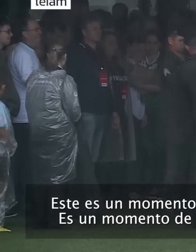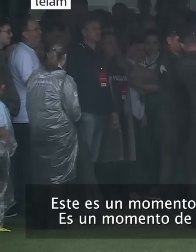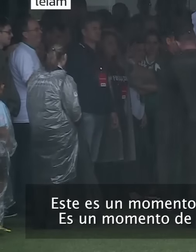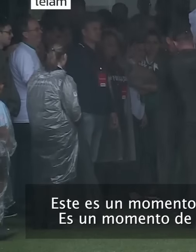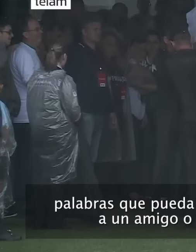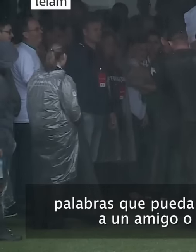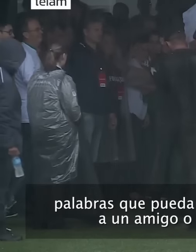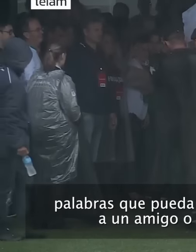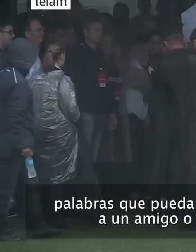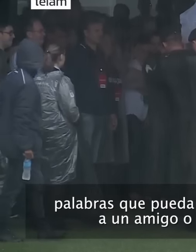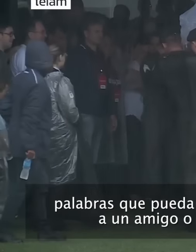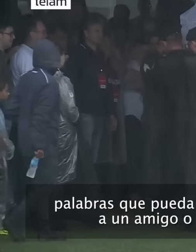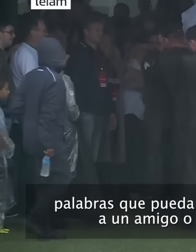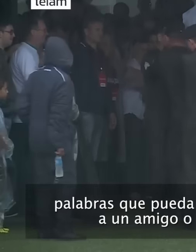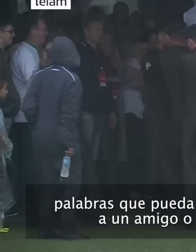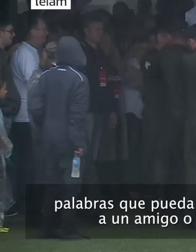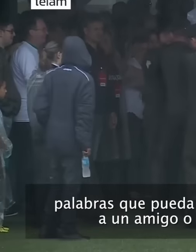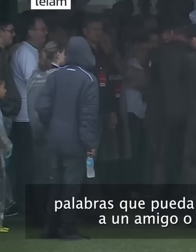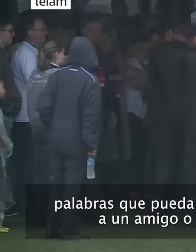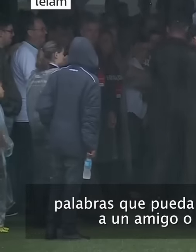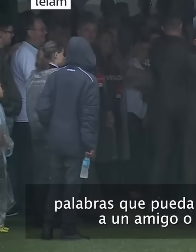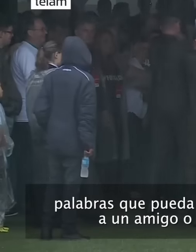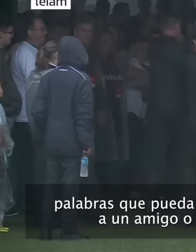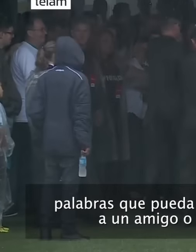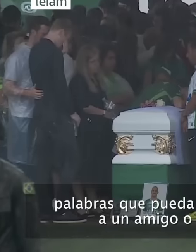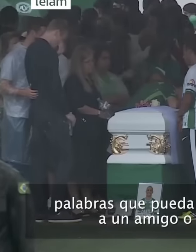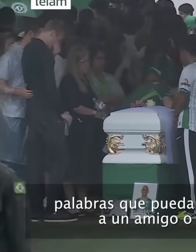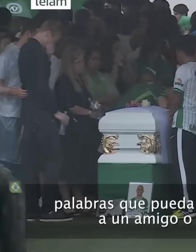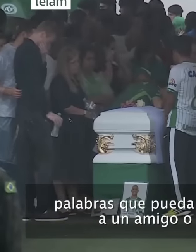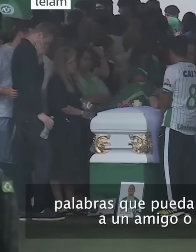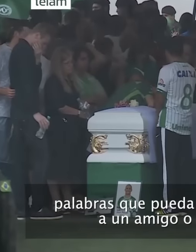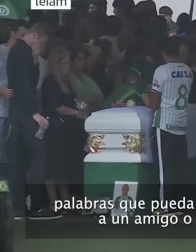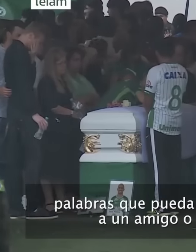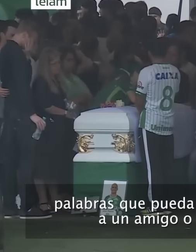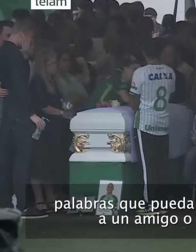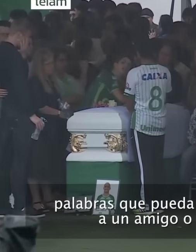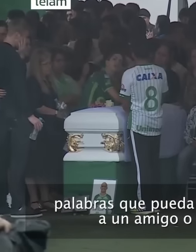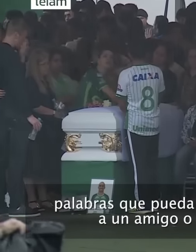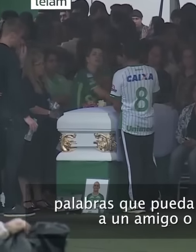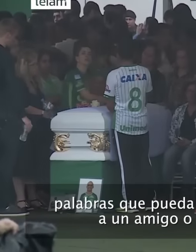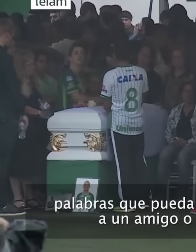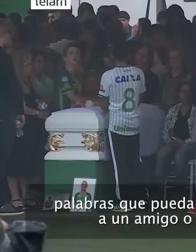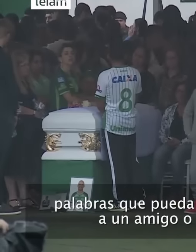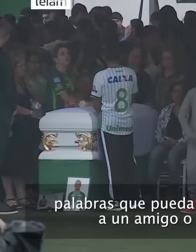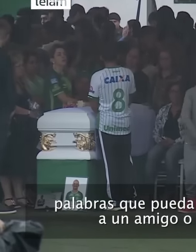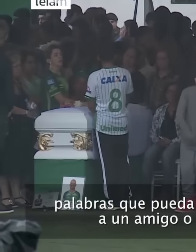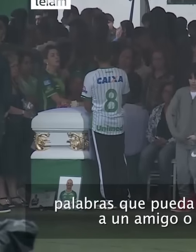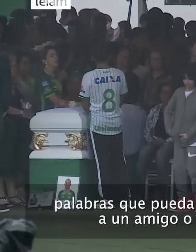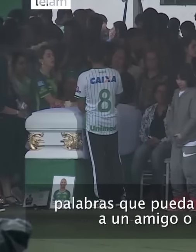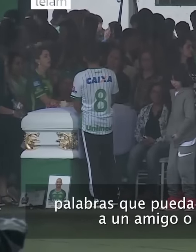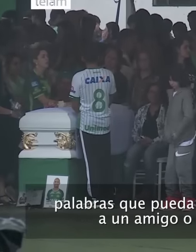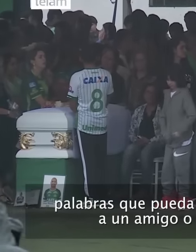Porque now hay palabras que pueden disminuir el sufrimiento de quien perdió un